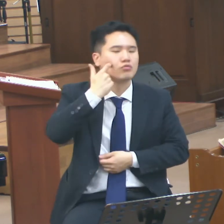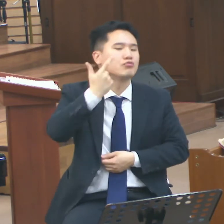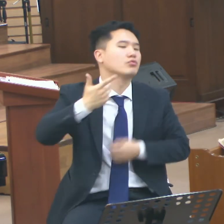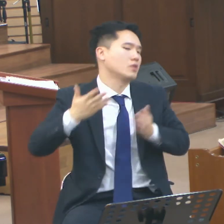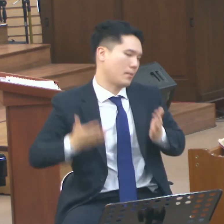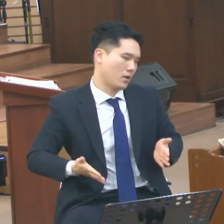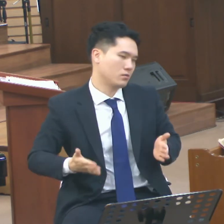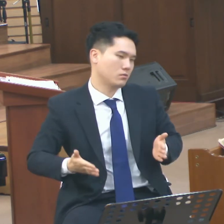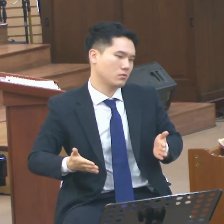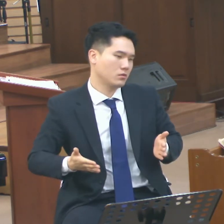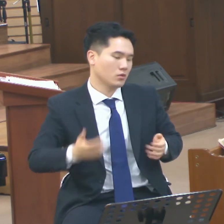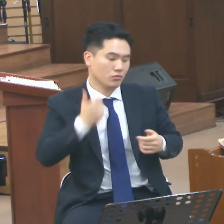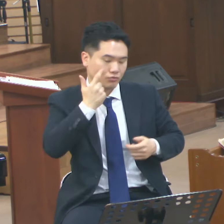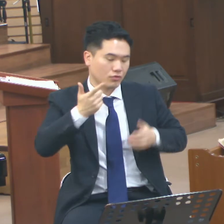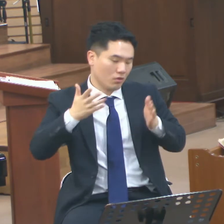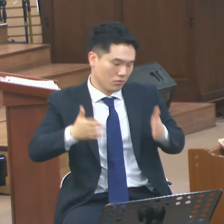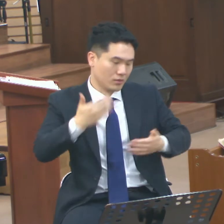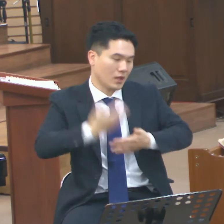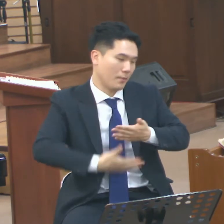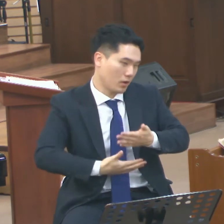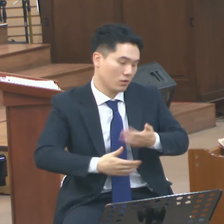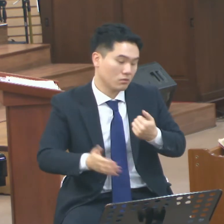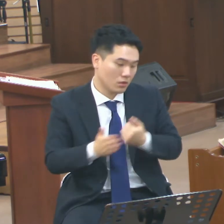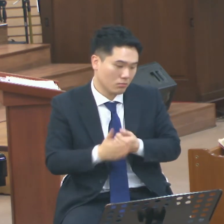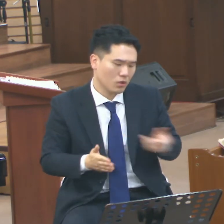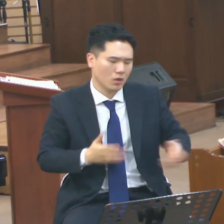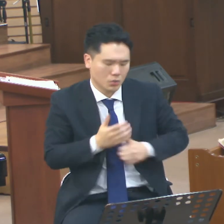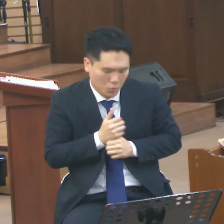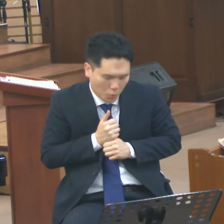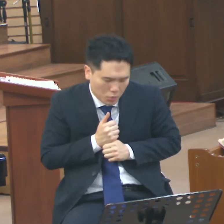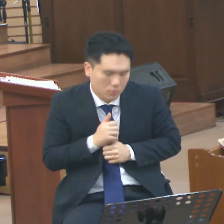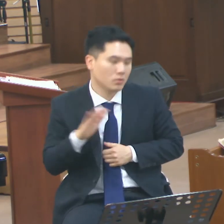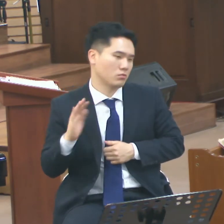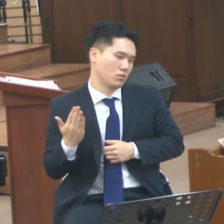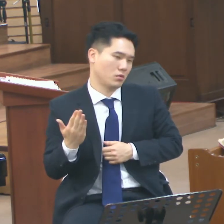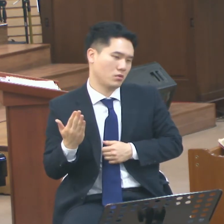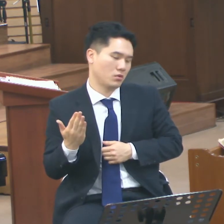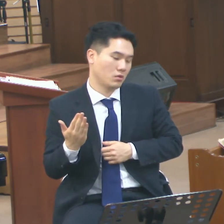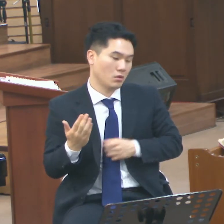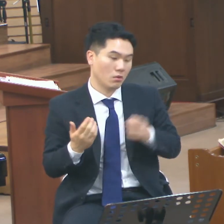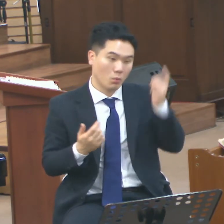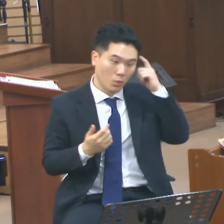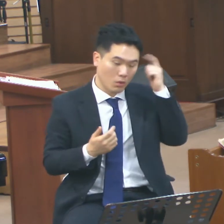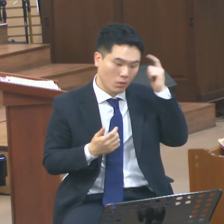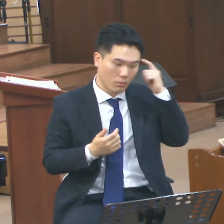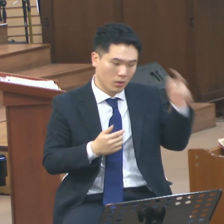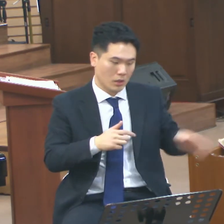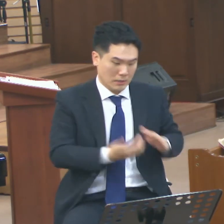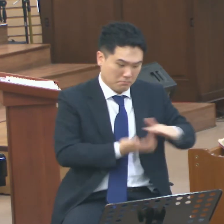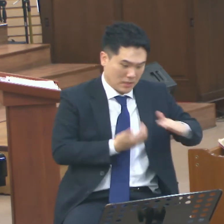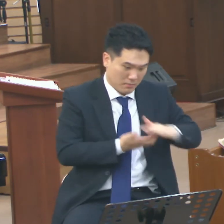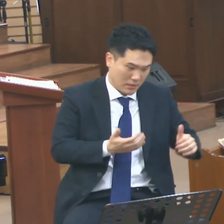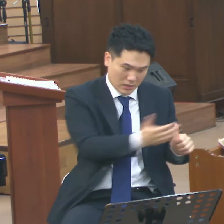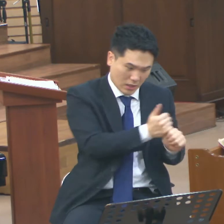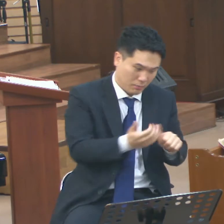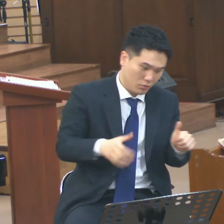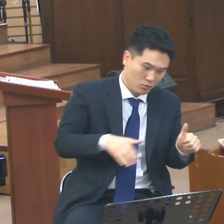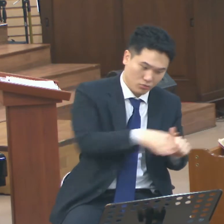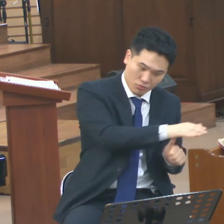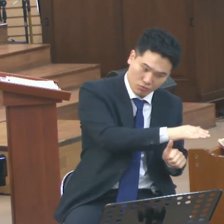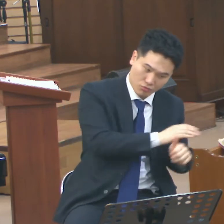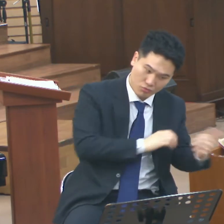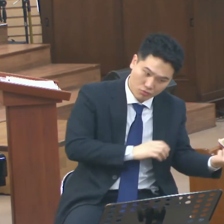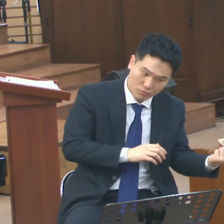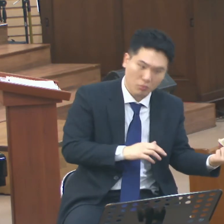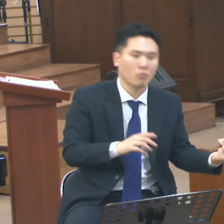지금부터는 몸조심하셔야 돼요. 왜냐하면 잘못하면 초막절에 잡혀 죽어요. 그러면 성경의 모든 준비된 것들이 다